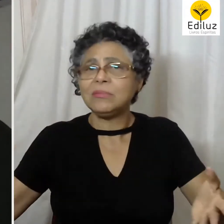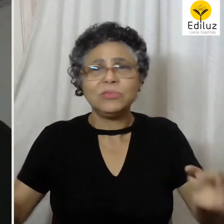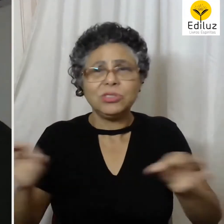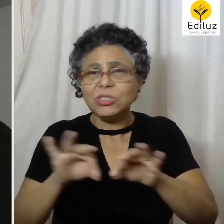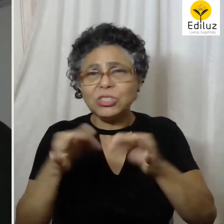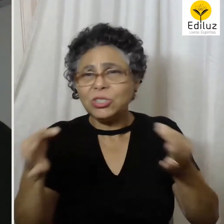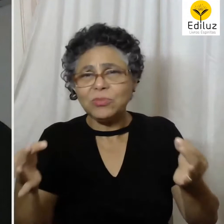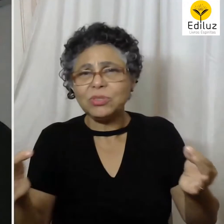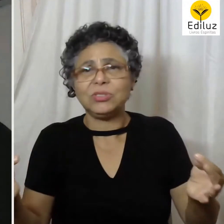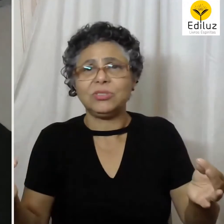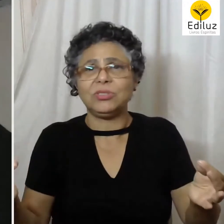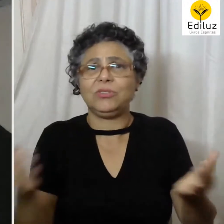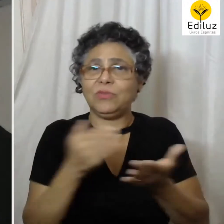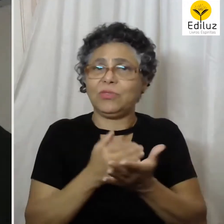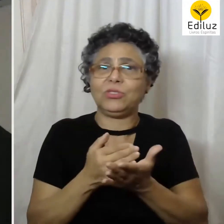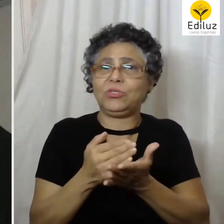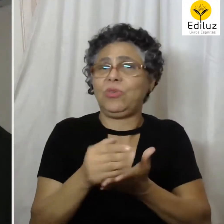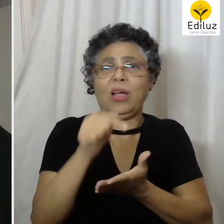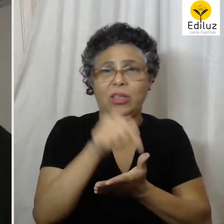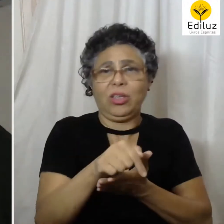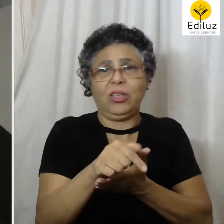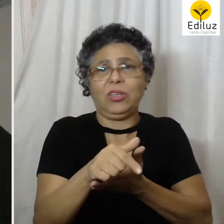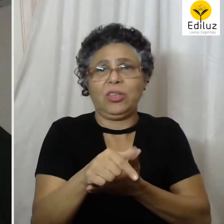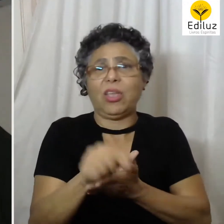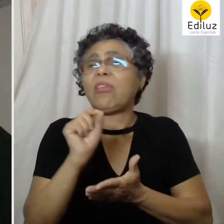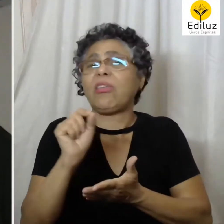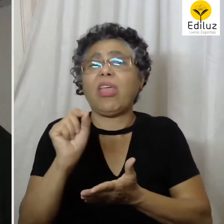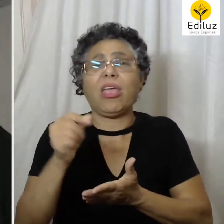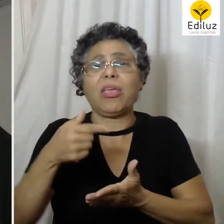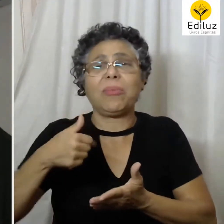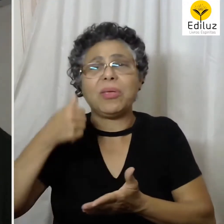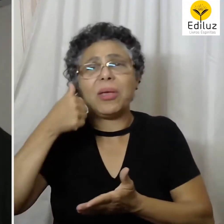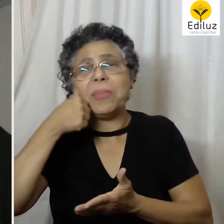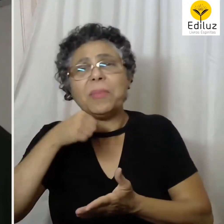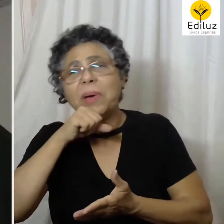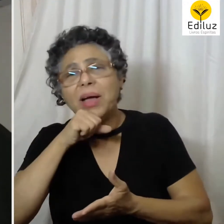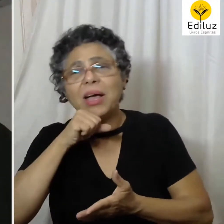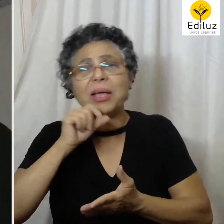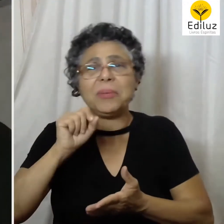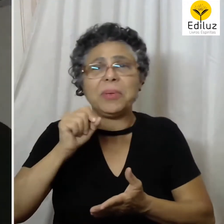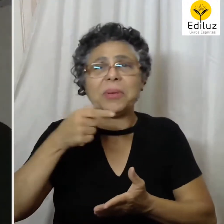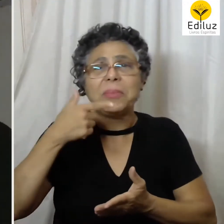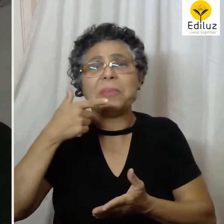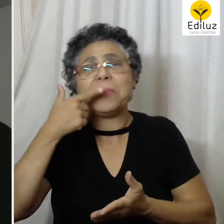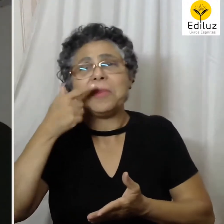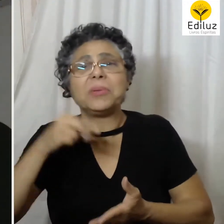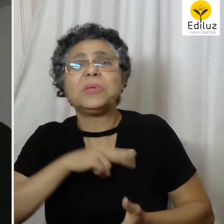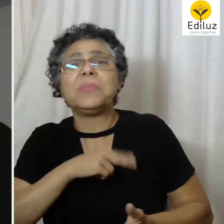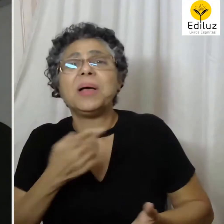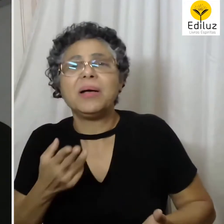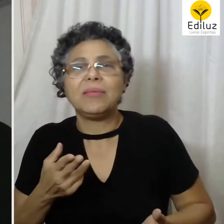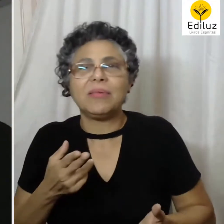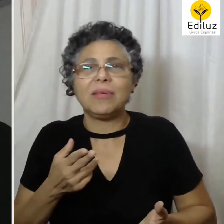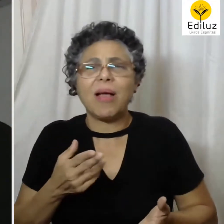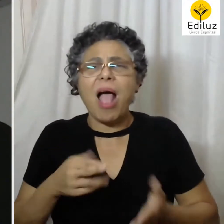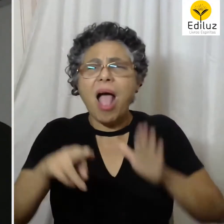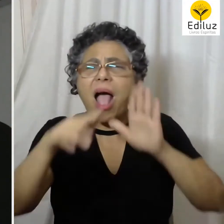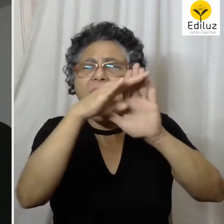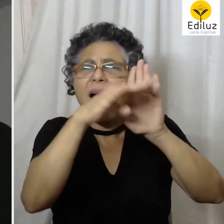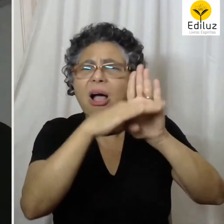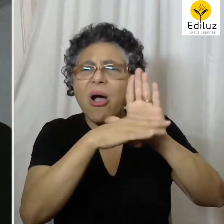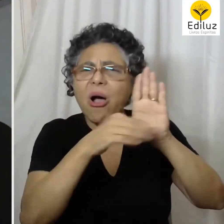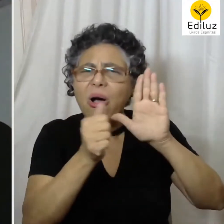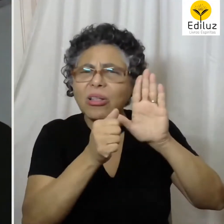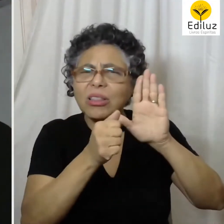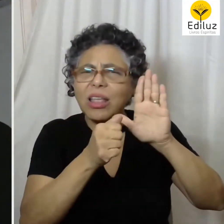acima disso. Eu estou aqui por uma outra ordem. Mas essa outra ordem não era só propriedade